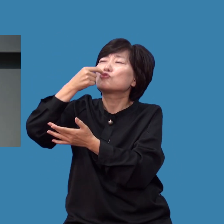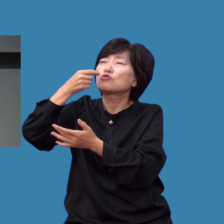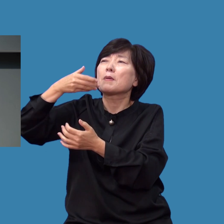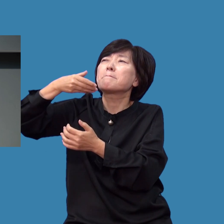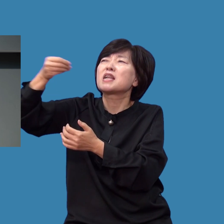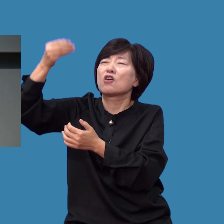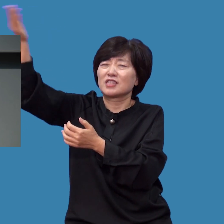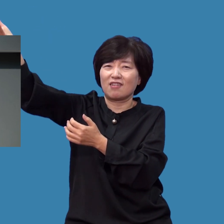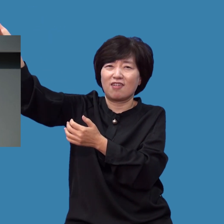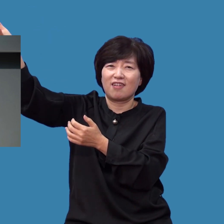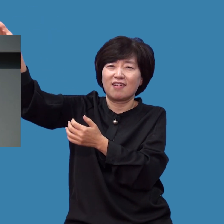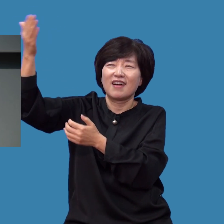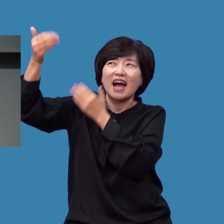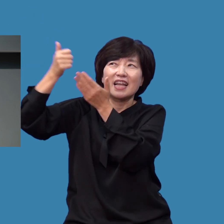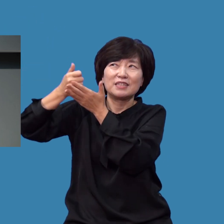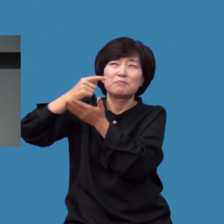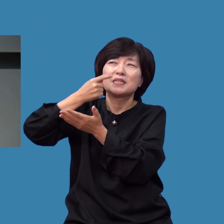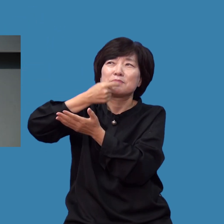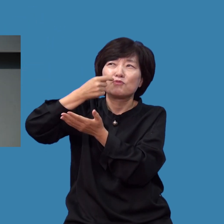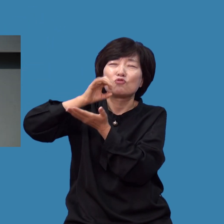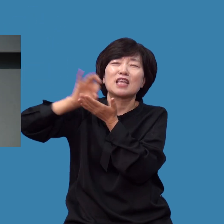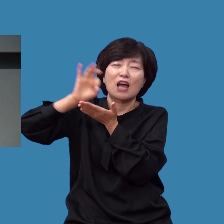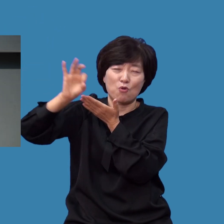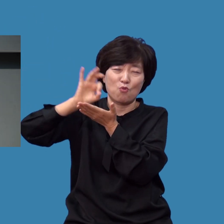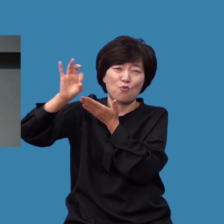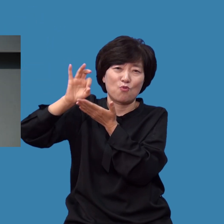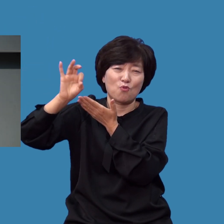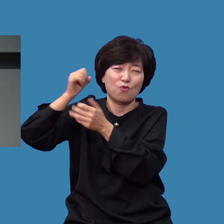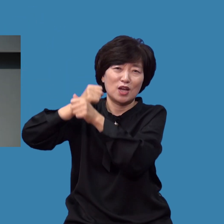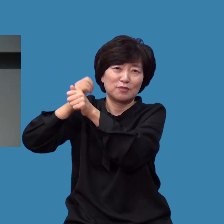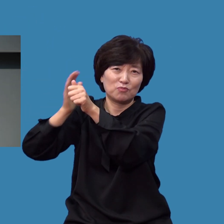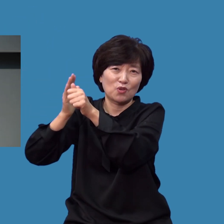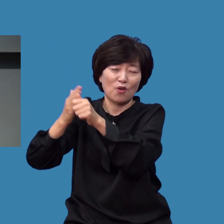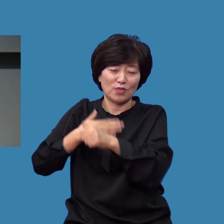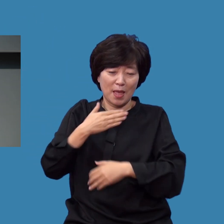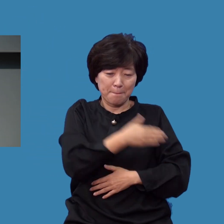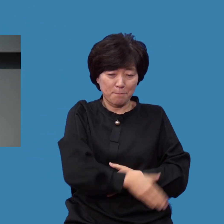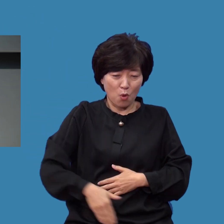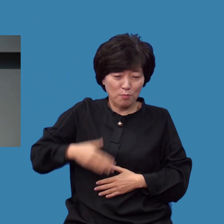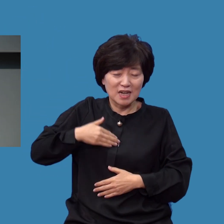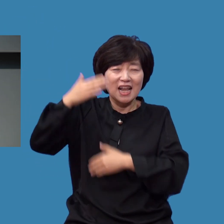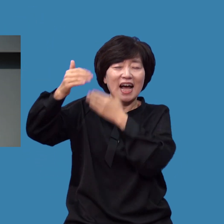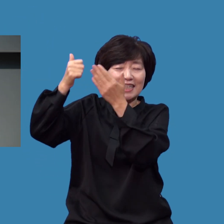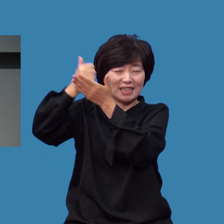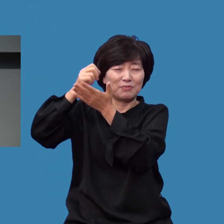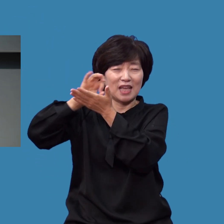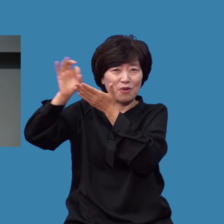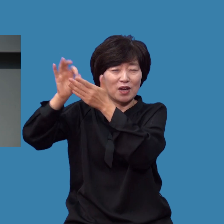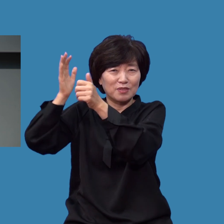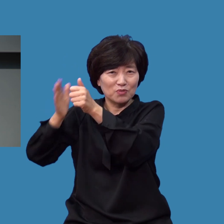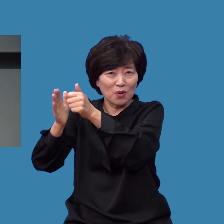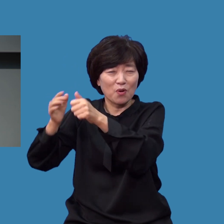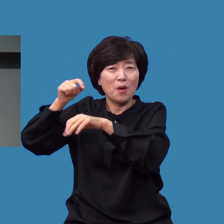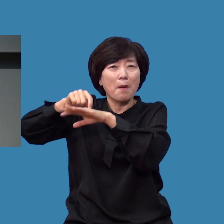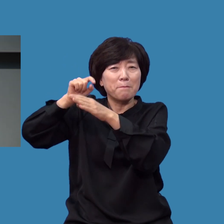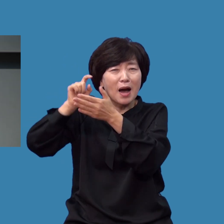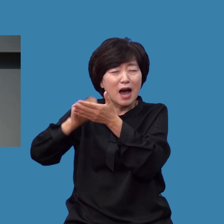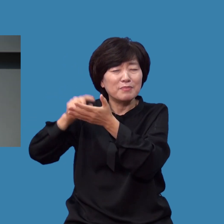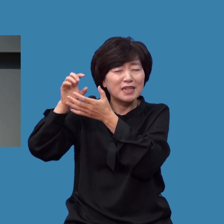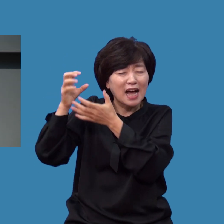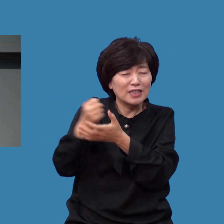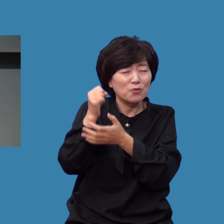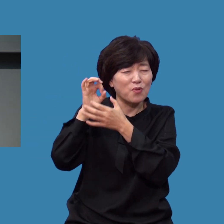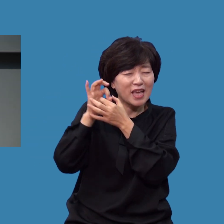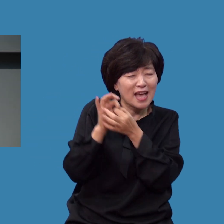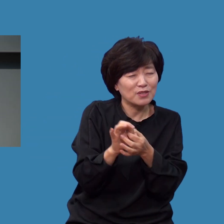사용하십시오. 하나님 내 삶을 하나님 대신 사용하십시오. 내 몸을 하나님 대신 사용하십시오. 그 마음을 가지고 계속